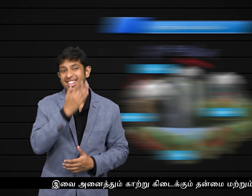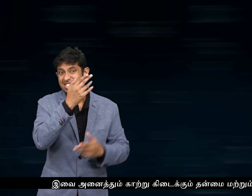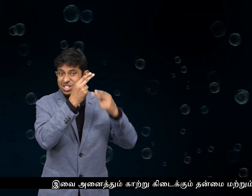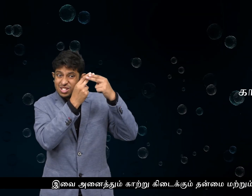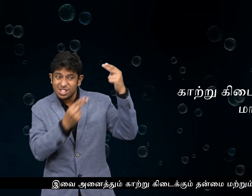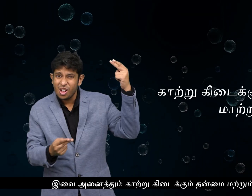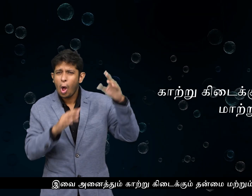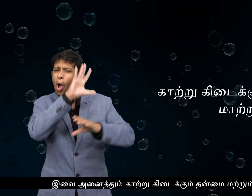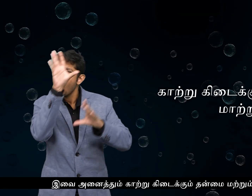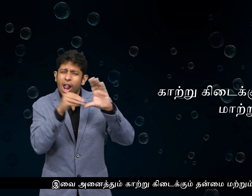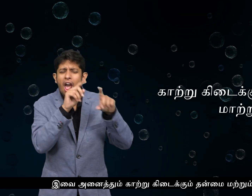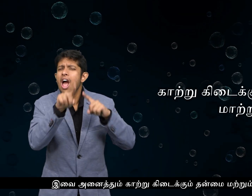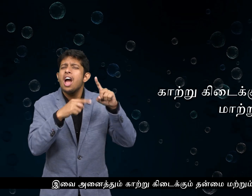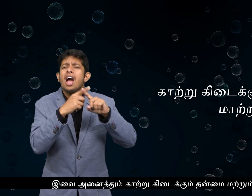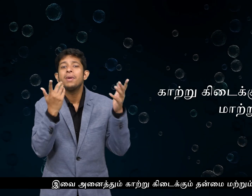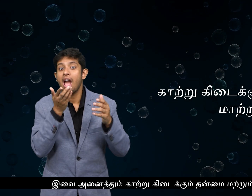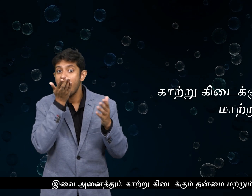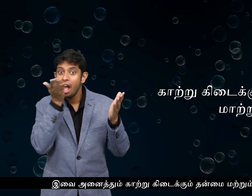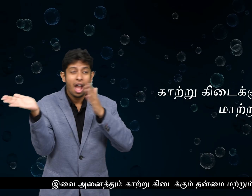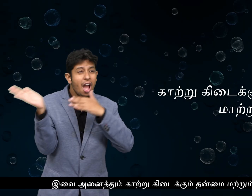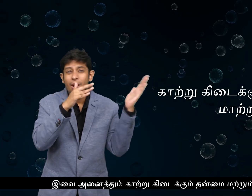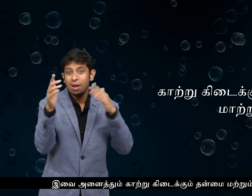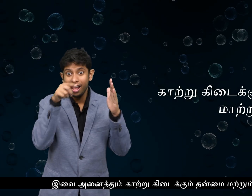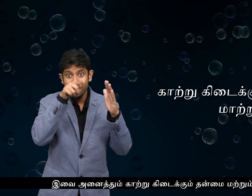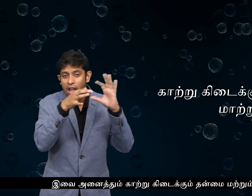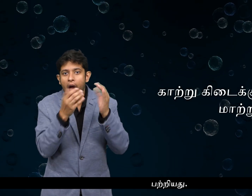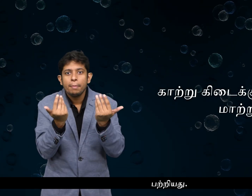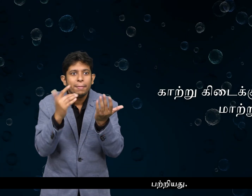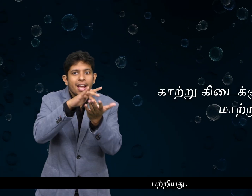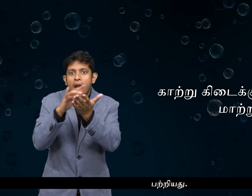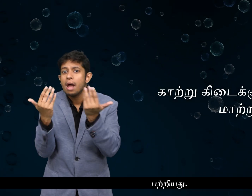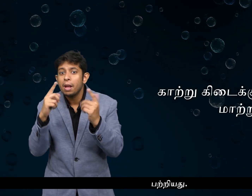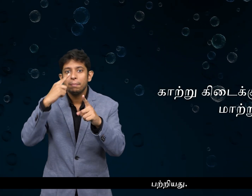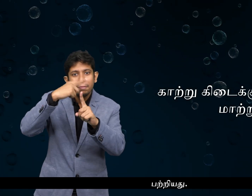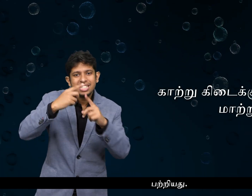அவை அனைத்து காற்று கிடைக்கும் தன்மை மற்றும் மாற்றீடு பற்றியது.